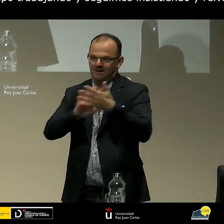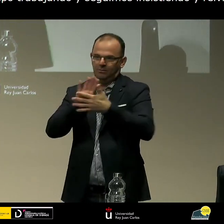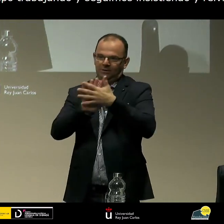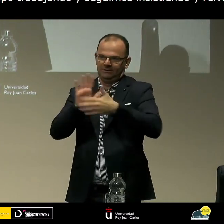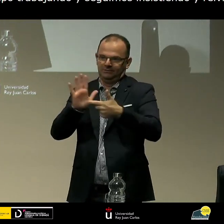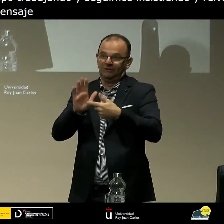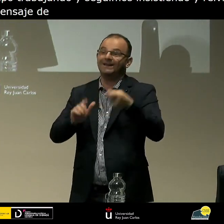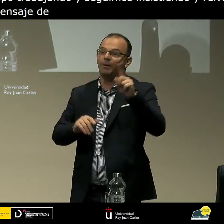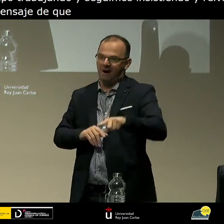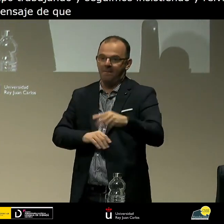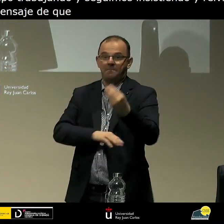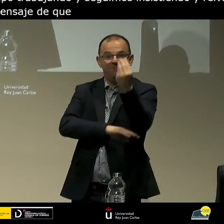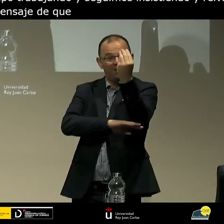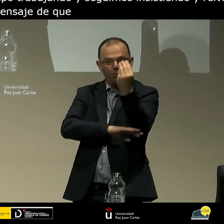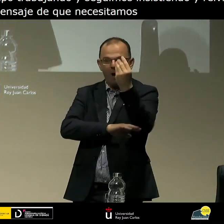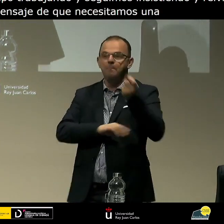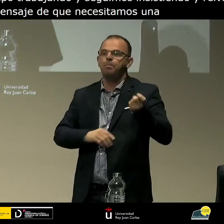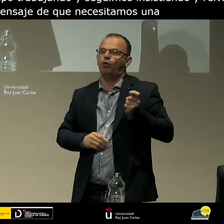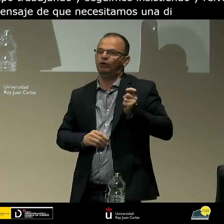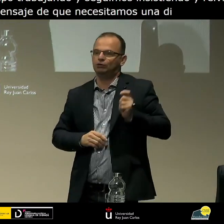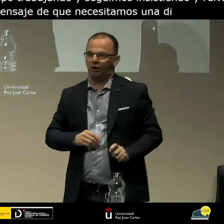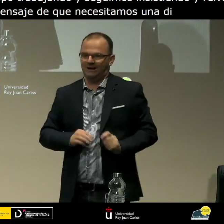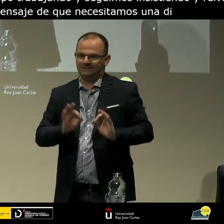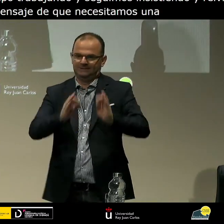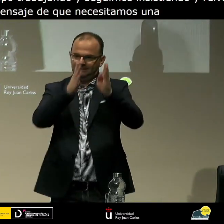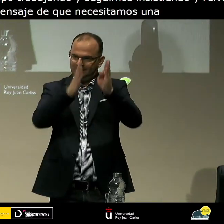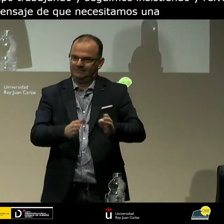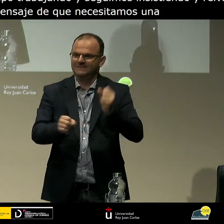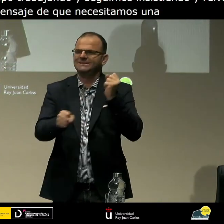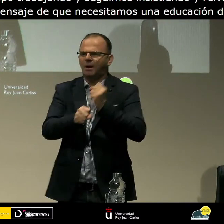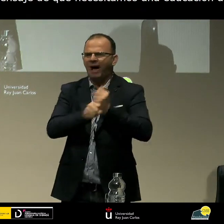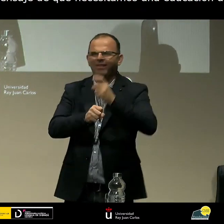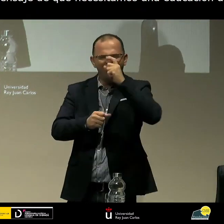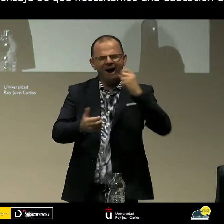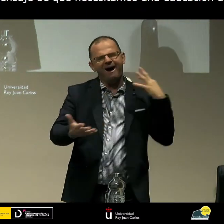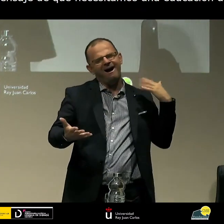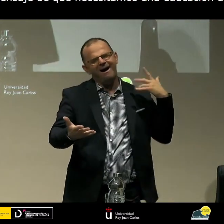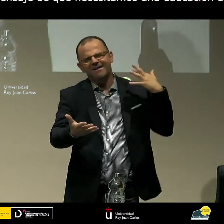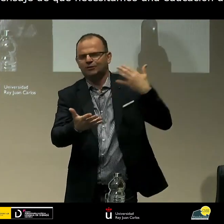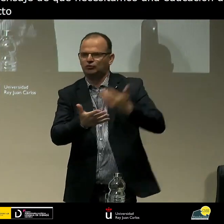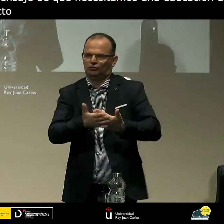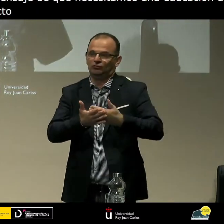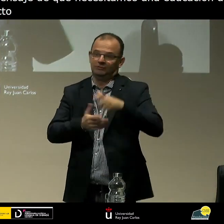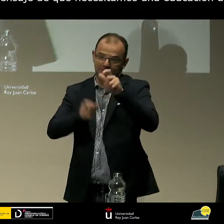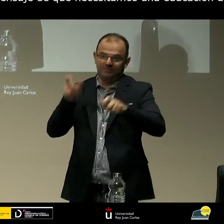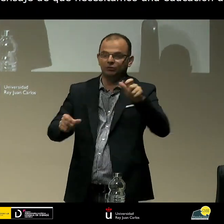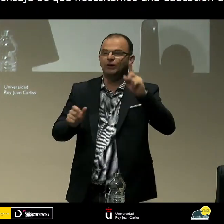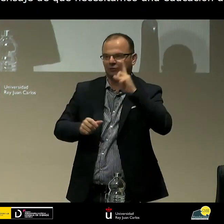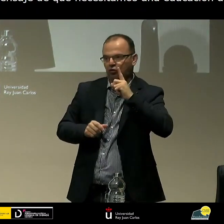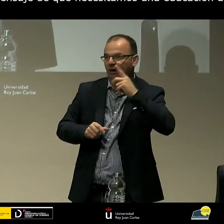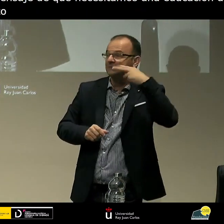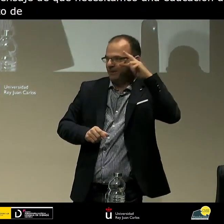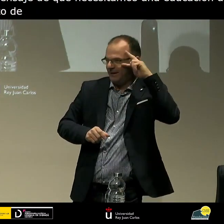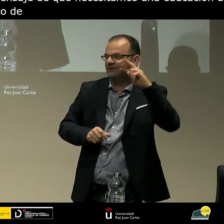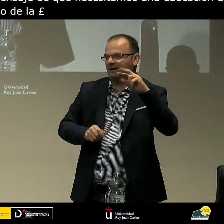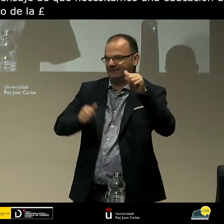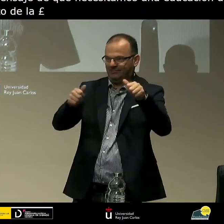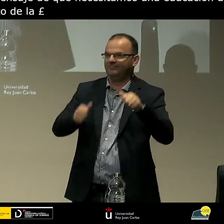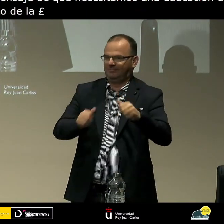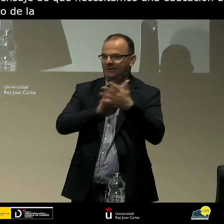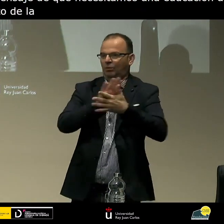una educación de calidad, un uso correcto de la lengua de signos, así como la figura de los profesionales